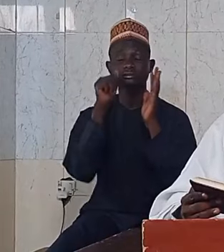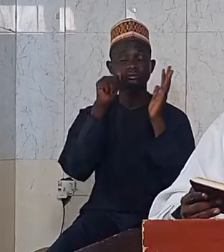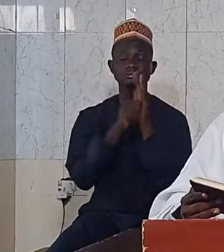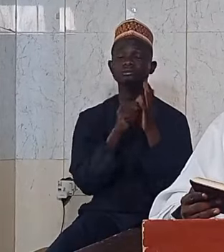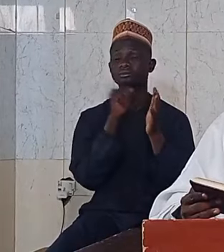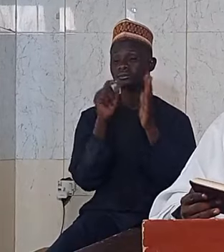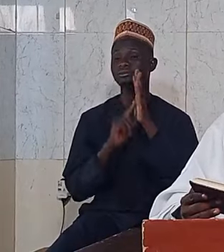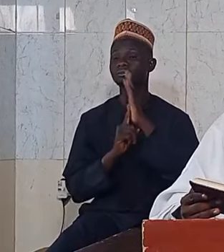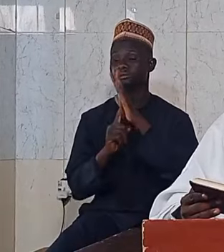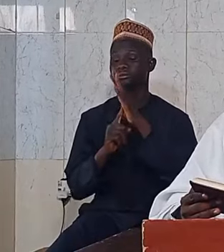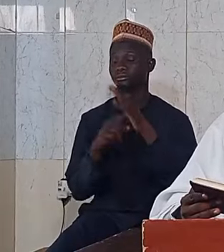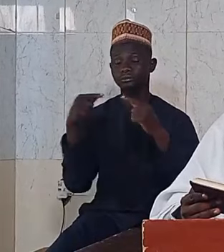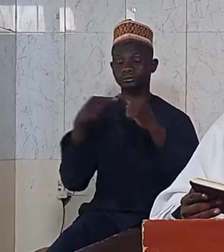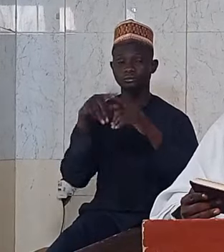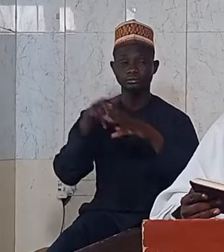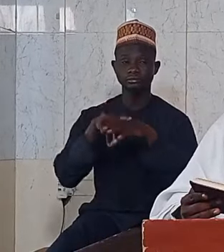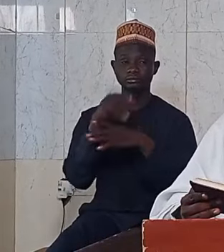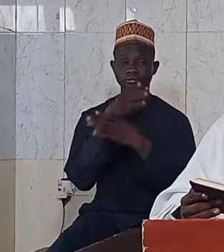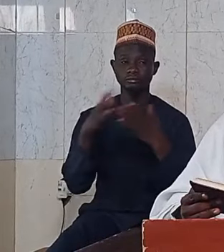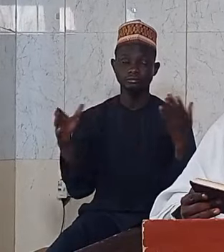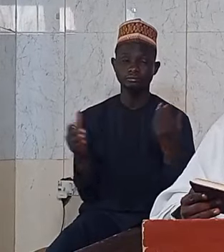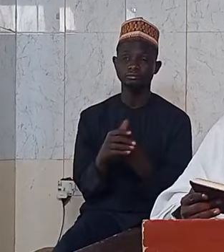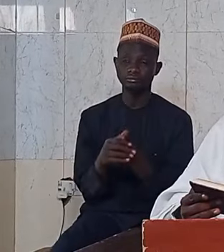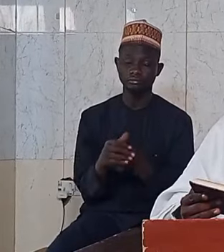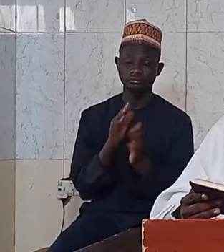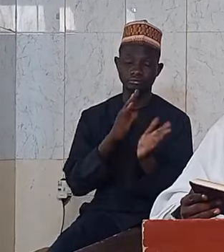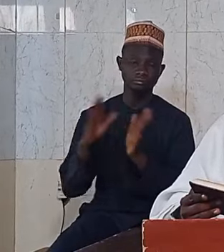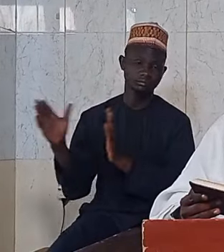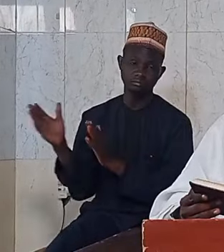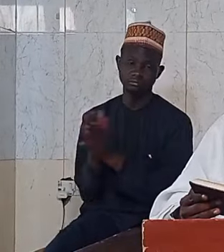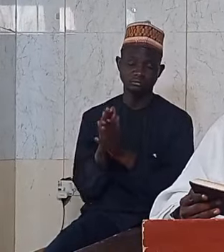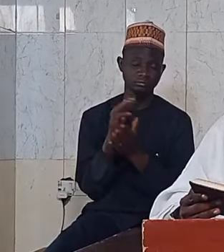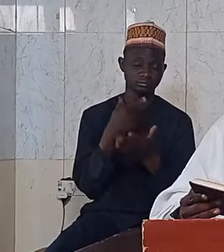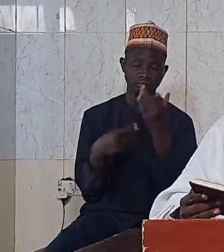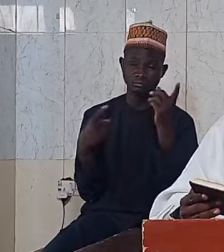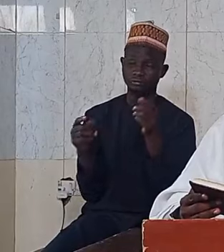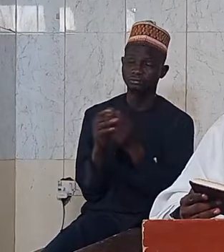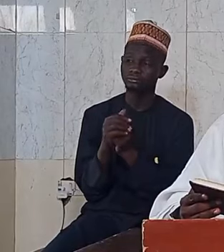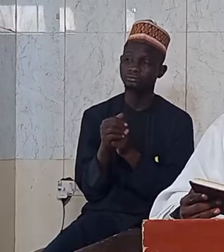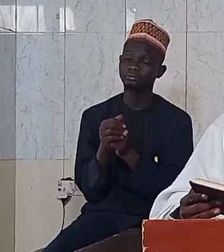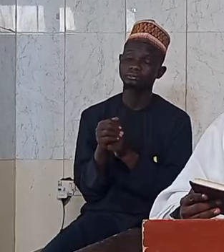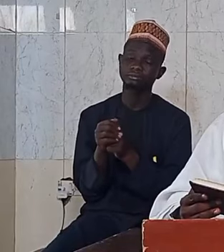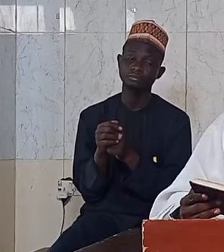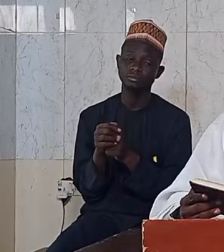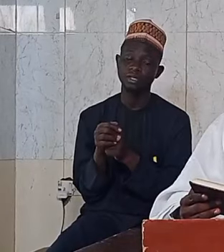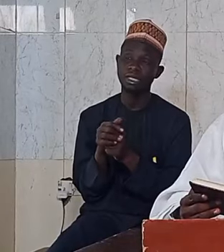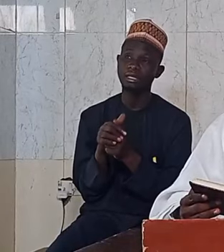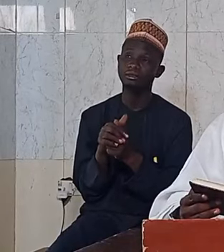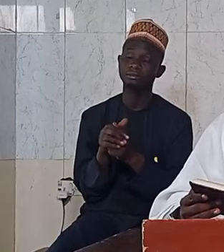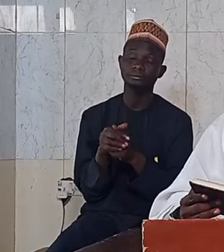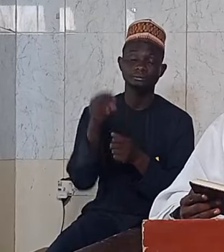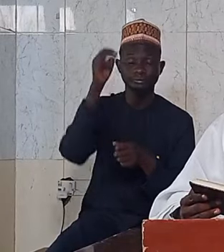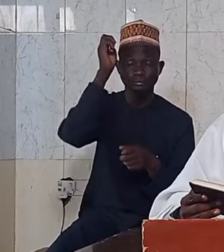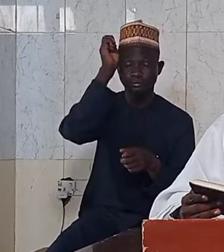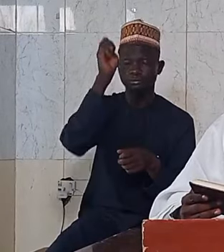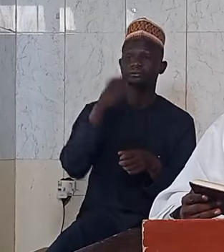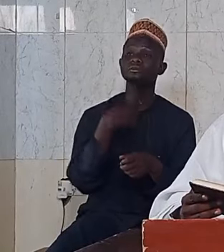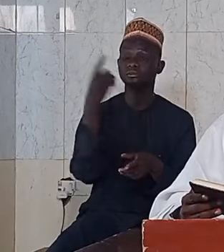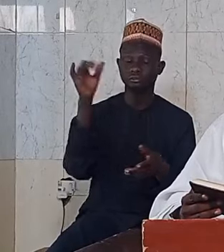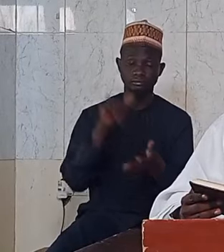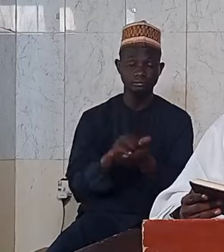shi dan a cutar da abokin gaba shi ake cewa mene plan shine kintsi shine kaidi yace fa